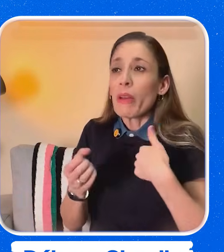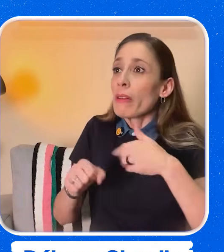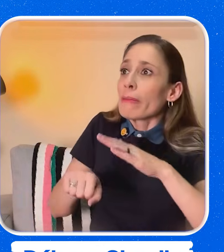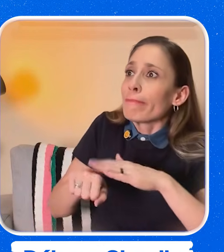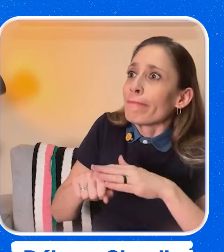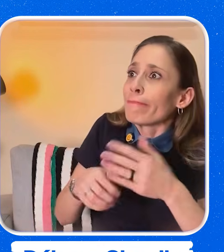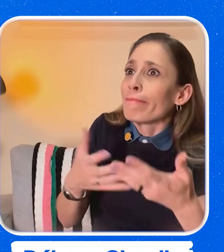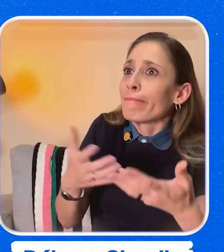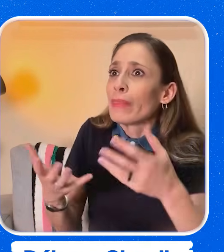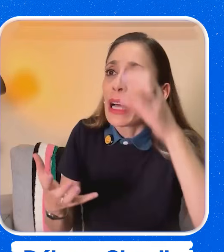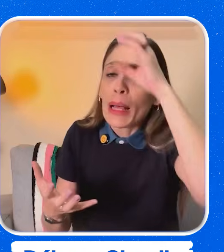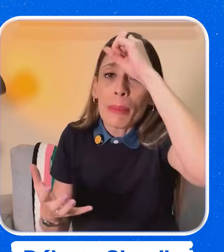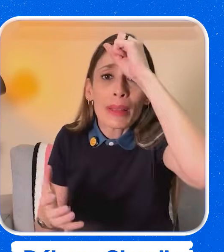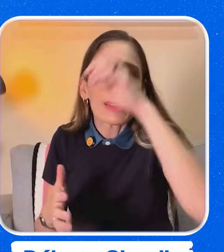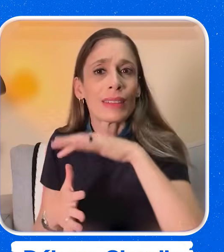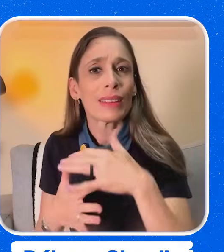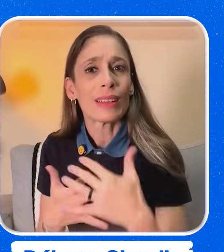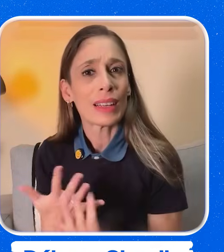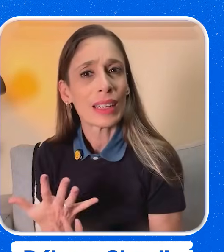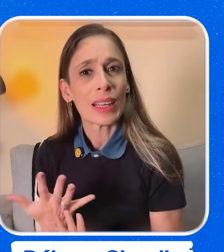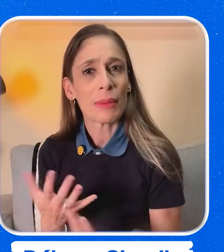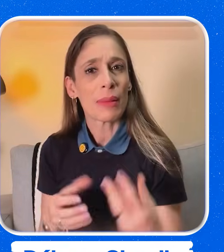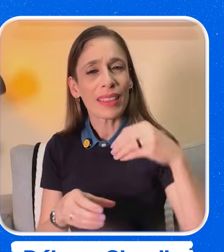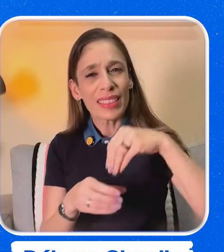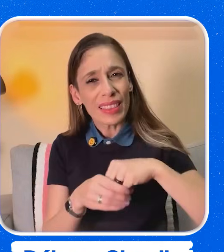para aprender Libras, né, dentro da